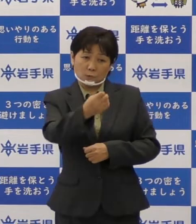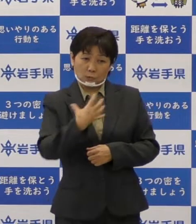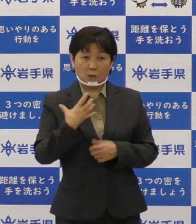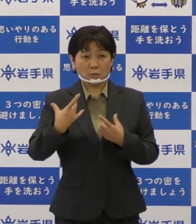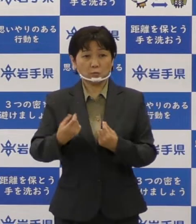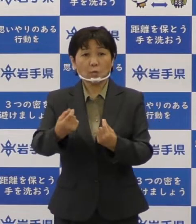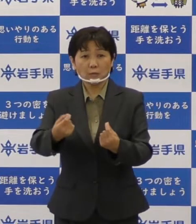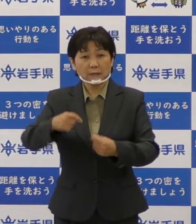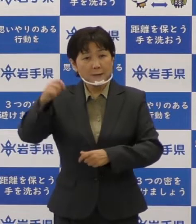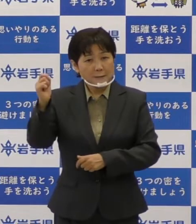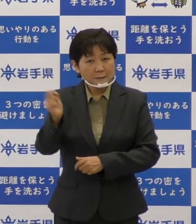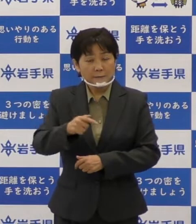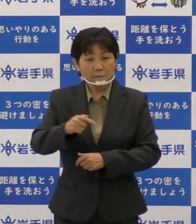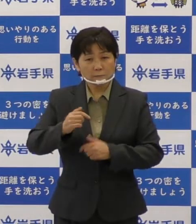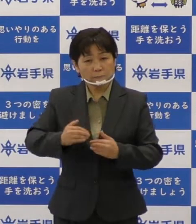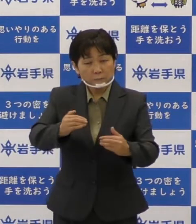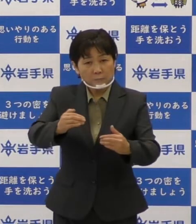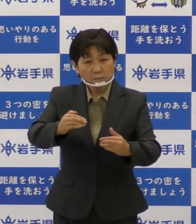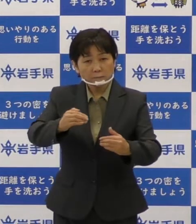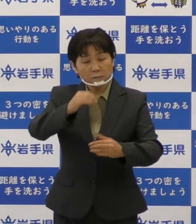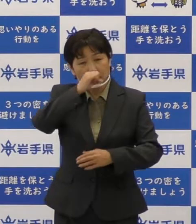いいと思いますが、